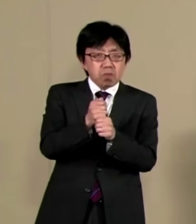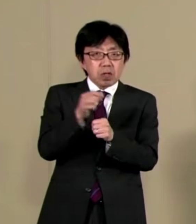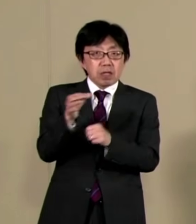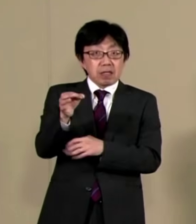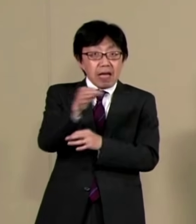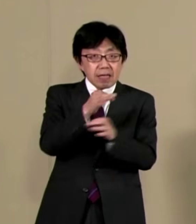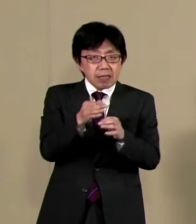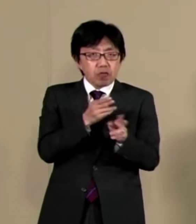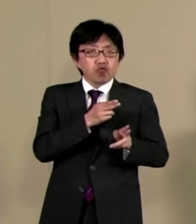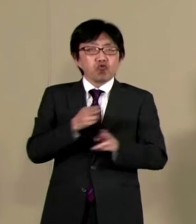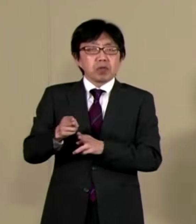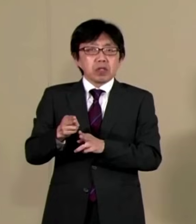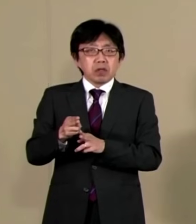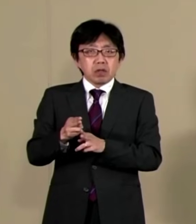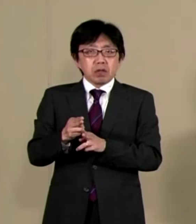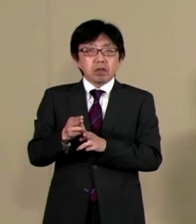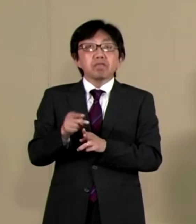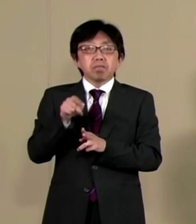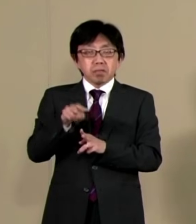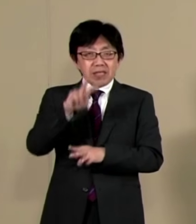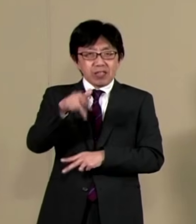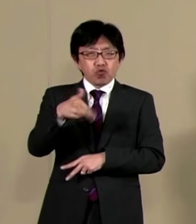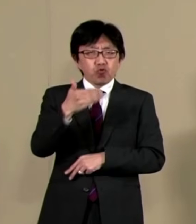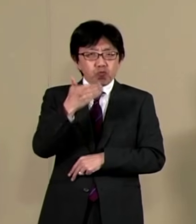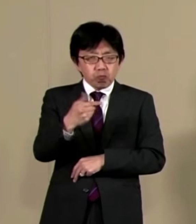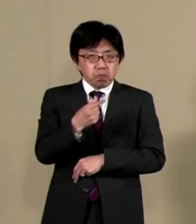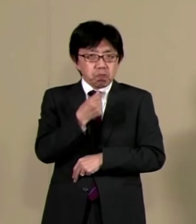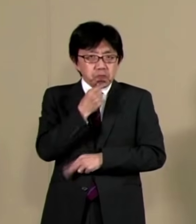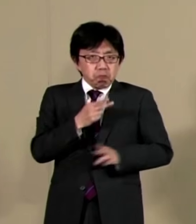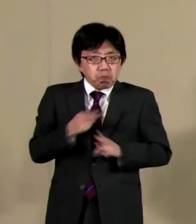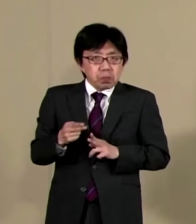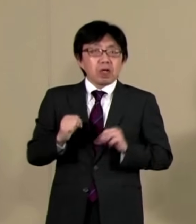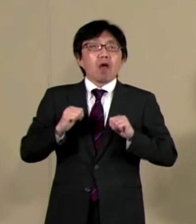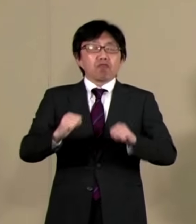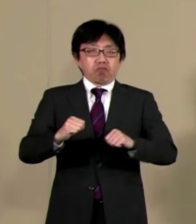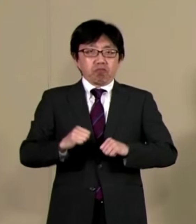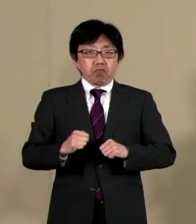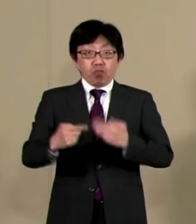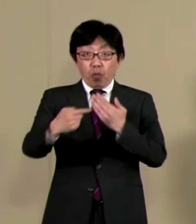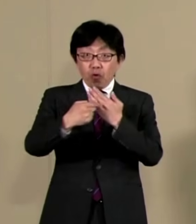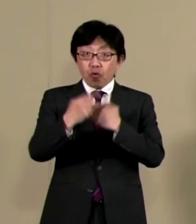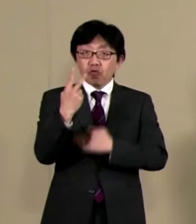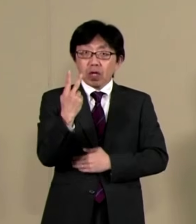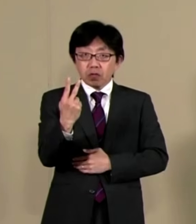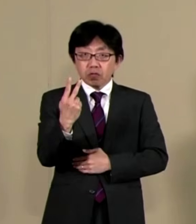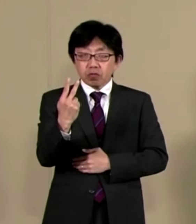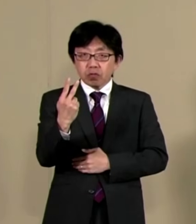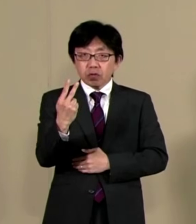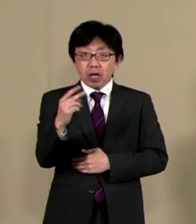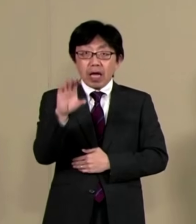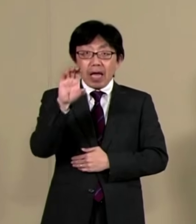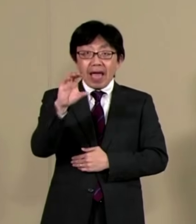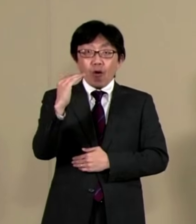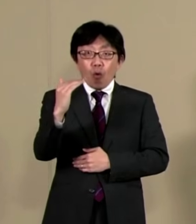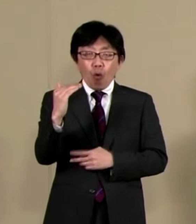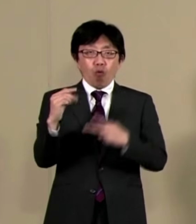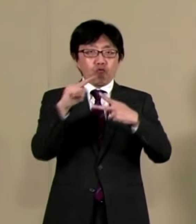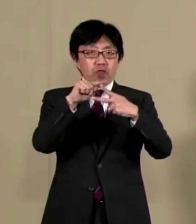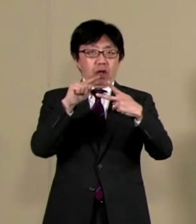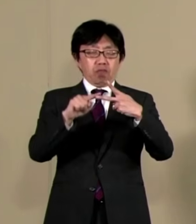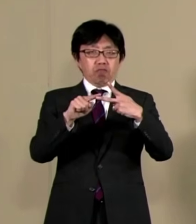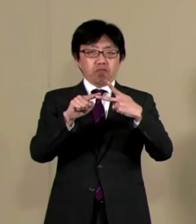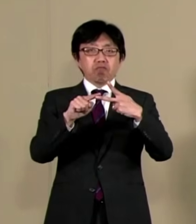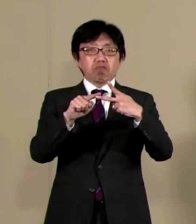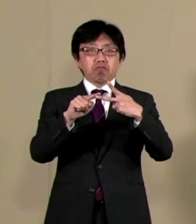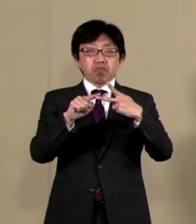な準備クファイナンスを強化しますポイントの2つ目はエコの2つのエコの両立